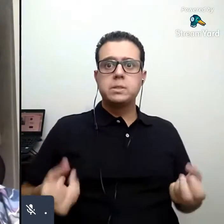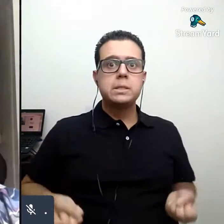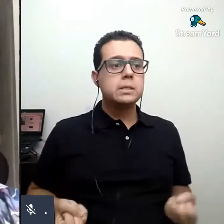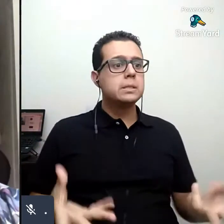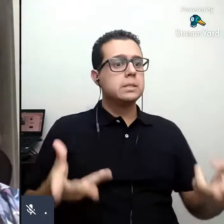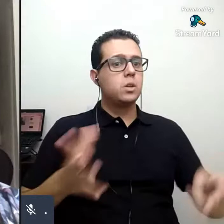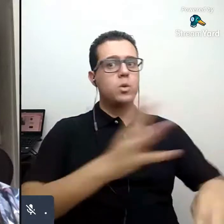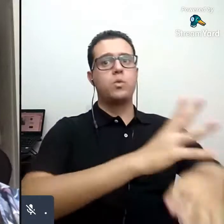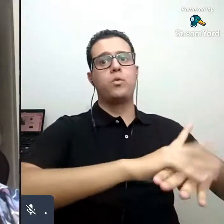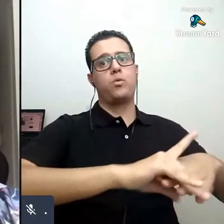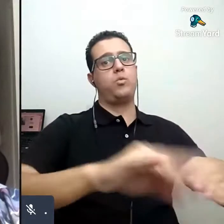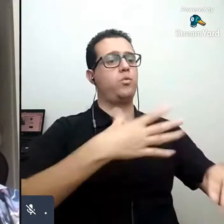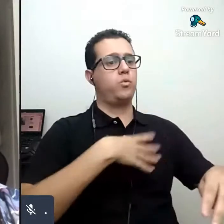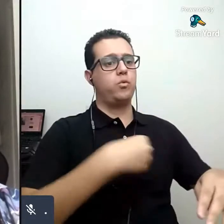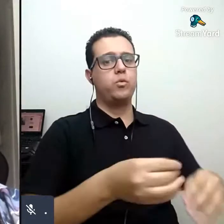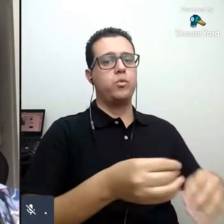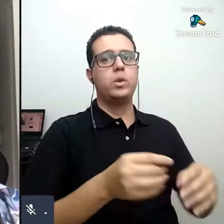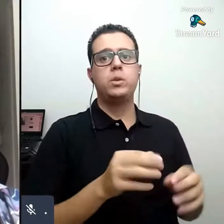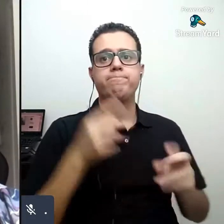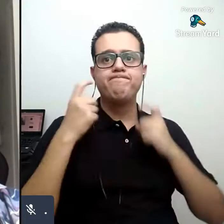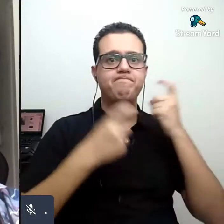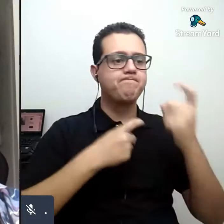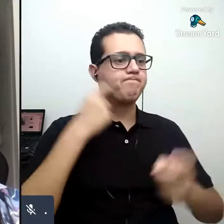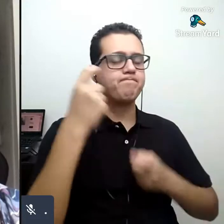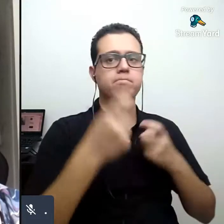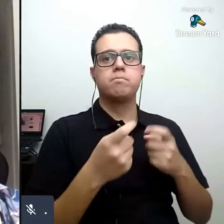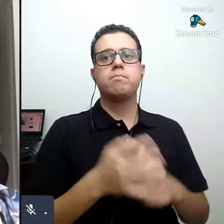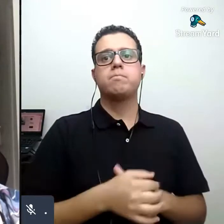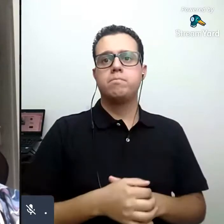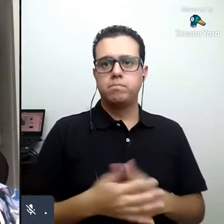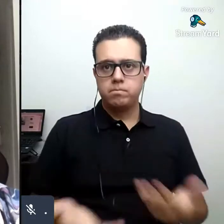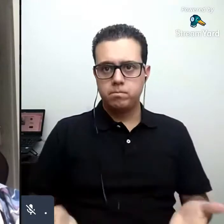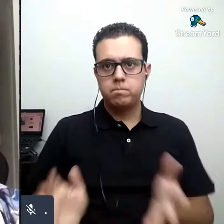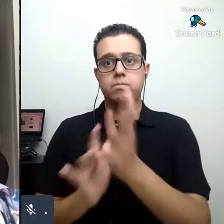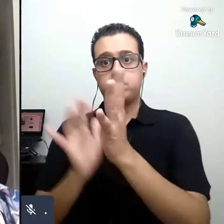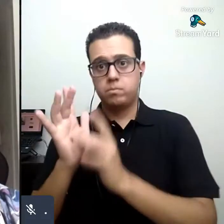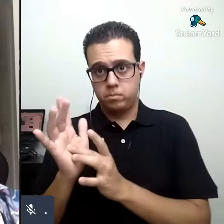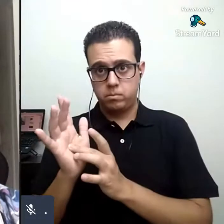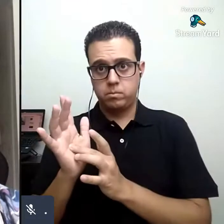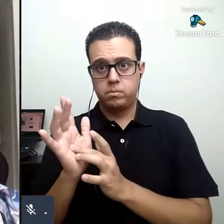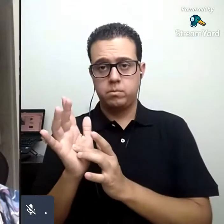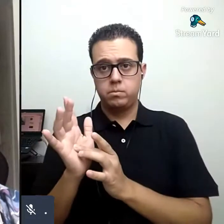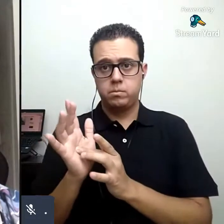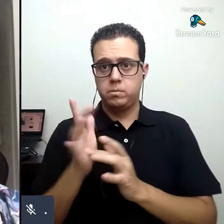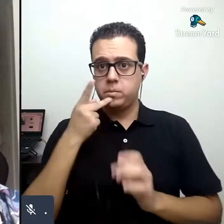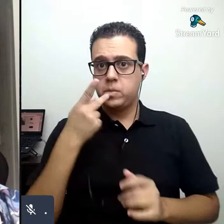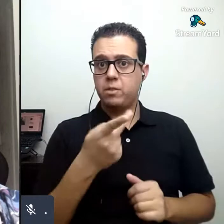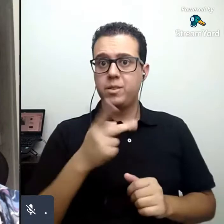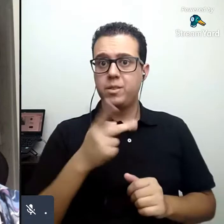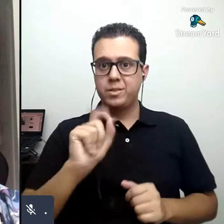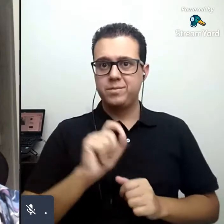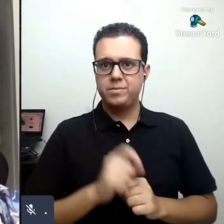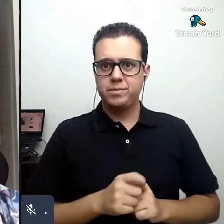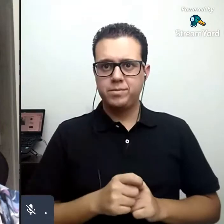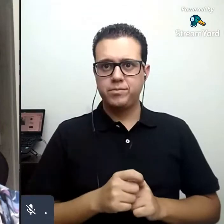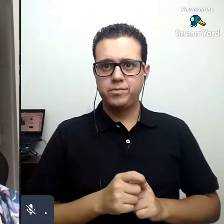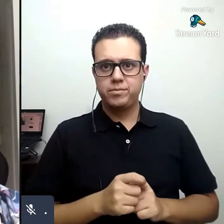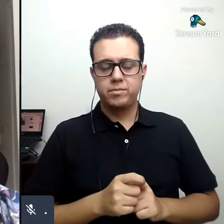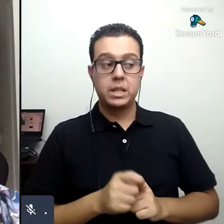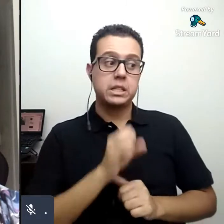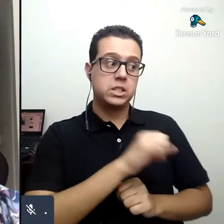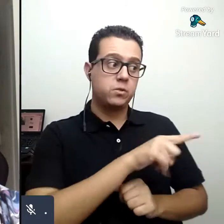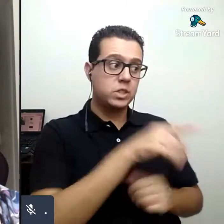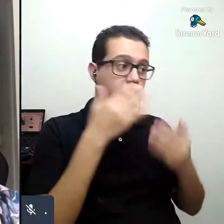do seu filho. E quando Jesus fala que se não virdes, a gente só